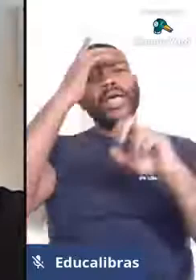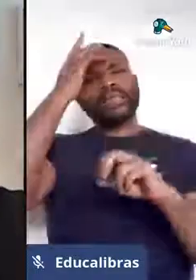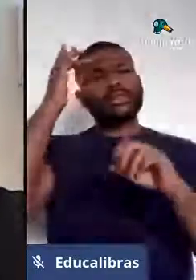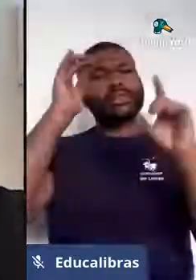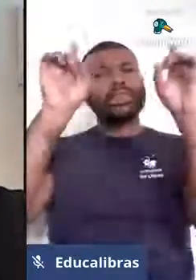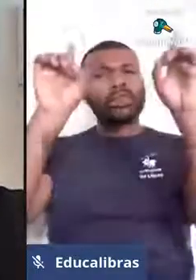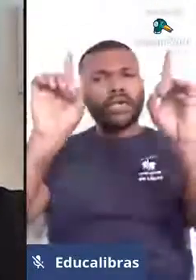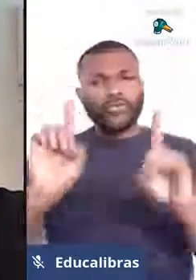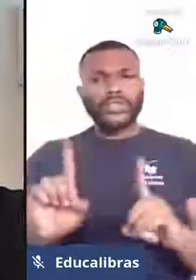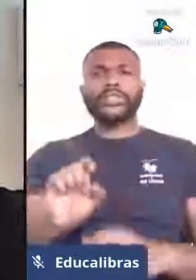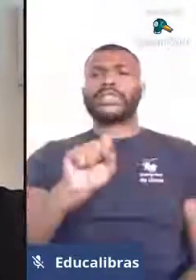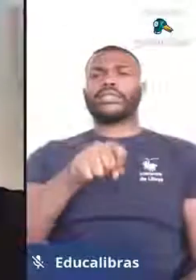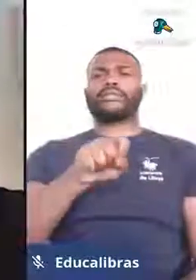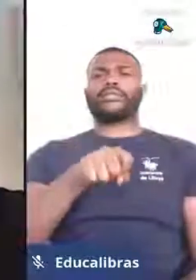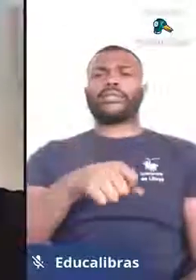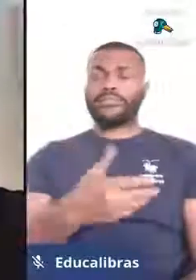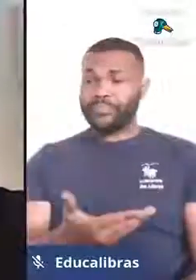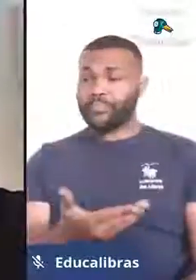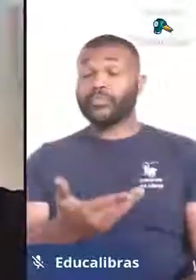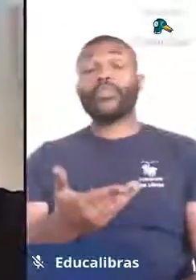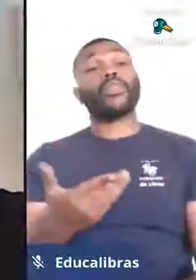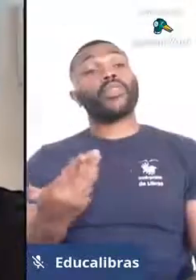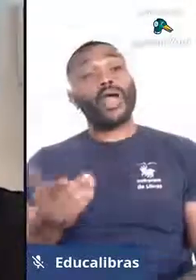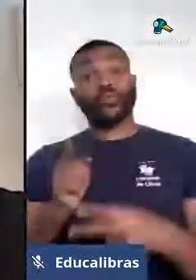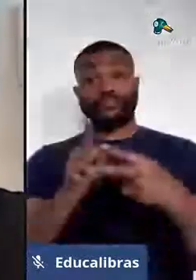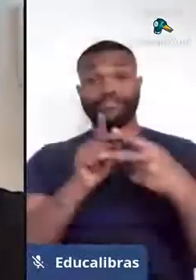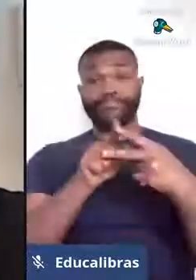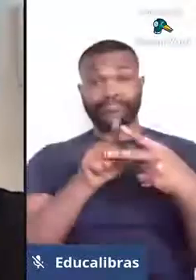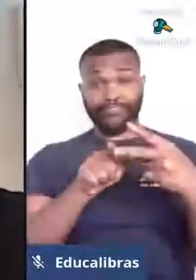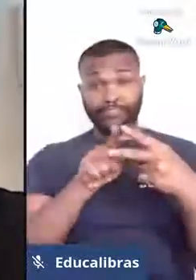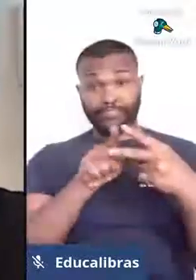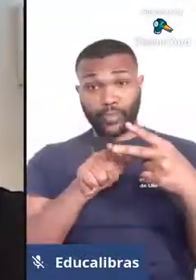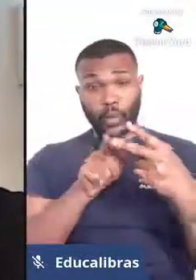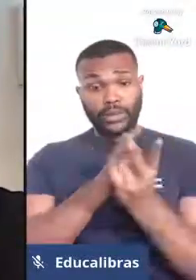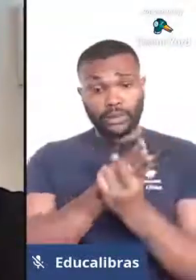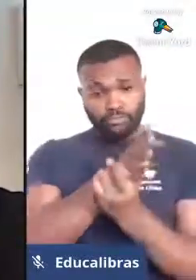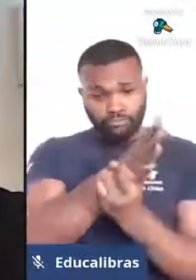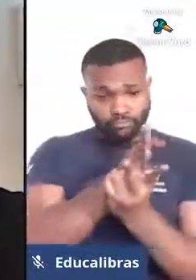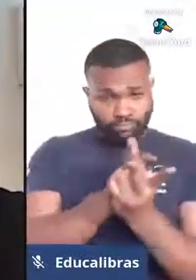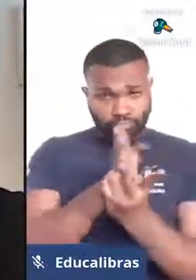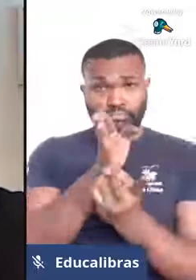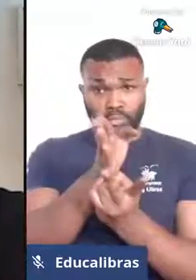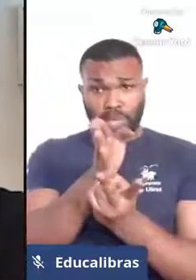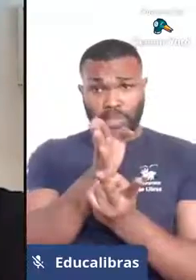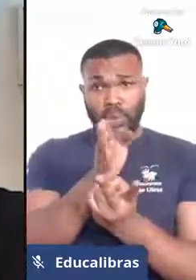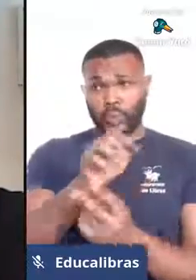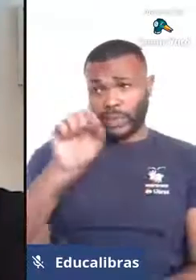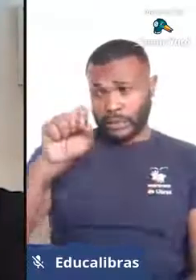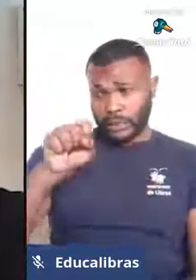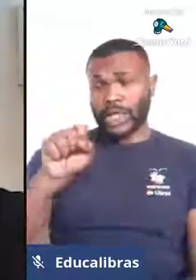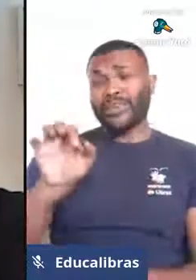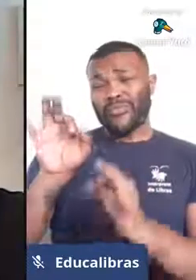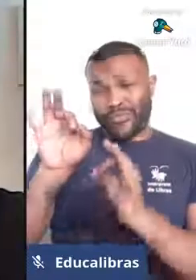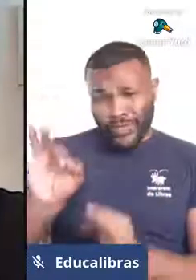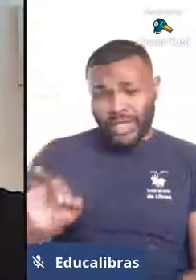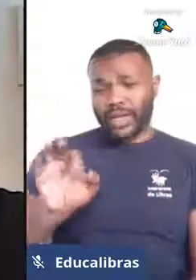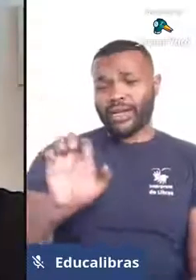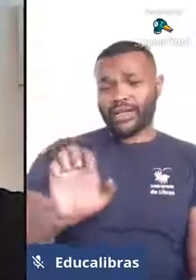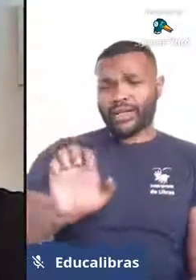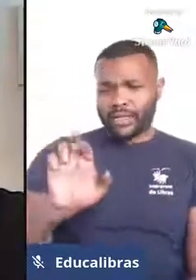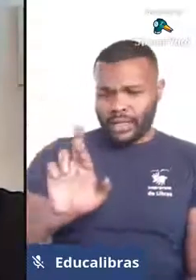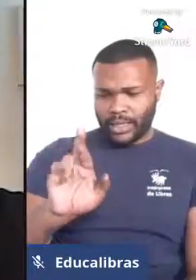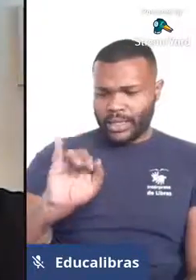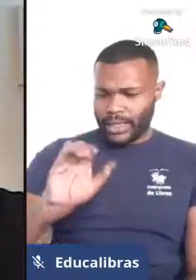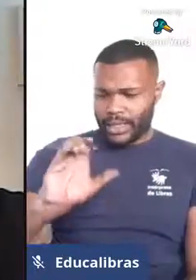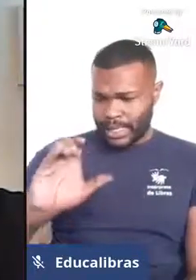Sim. Né? Eu acho que são os dois caminhos. Na verdade, Eric, quer dizer, o que nós estamos falando, e